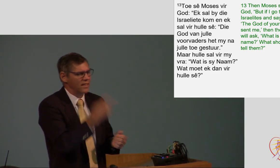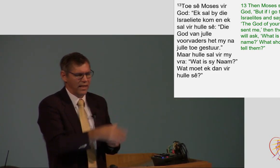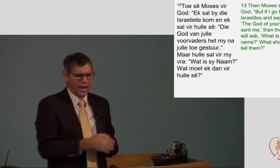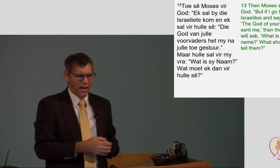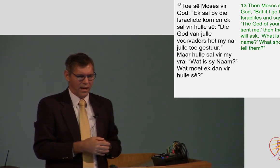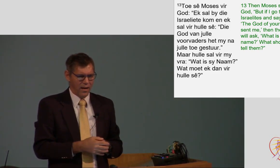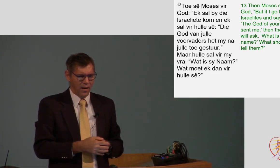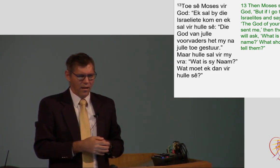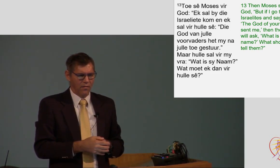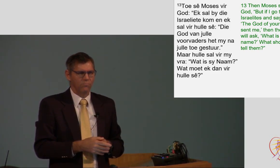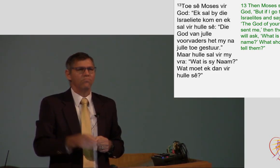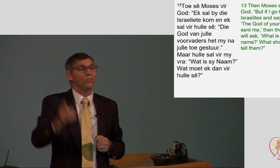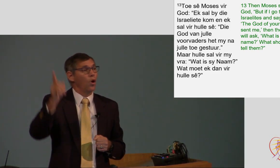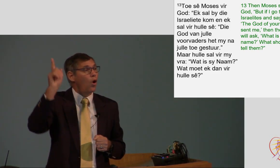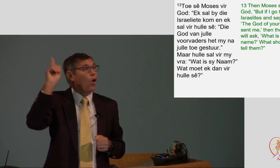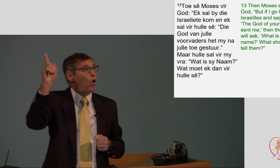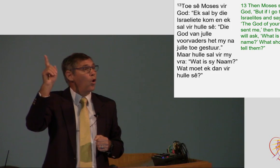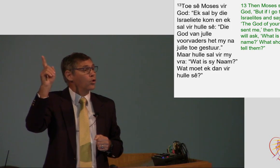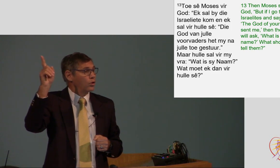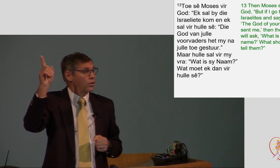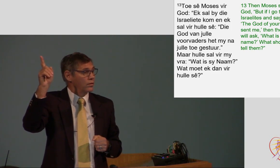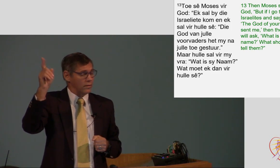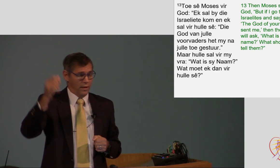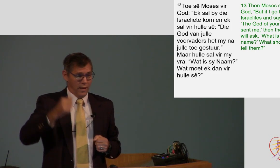sê, God,